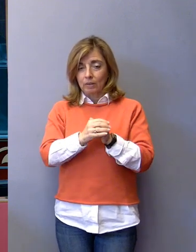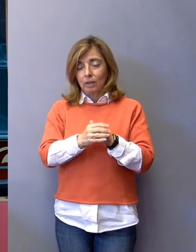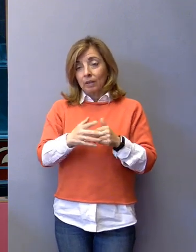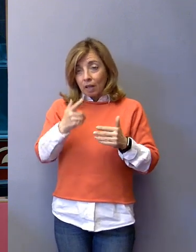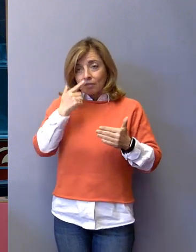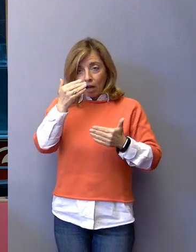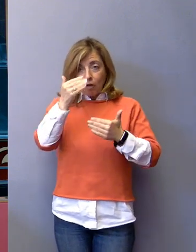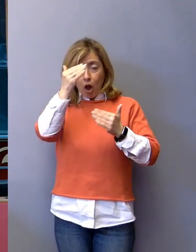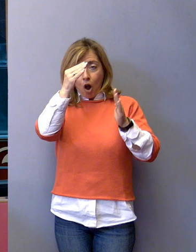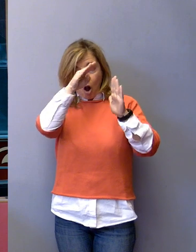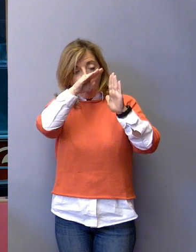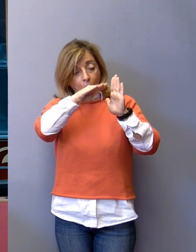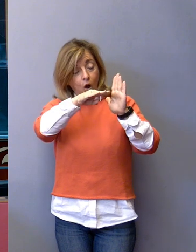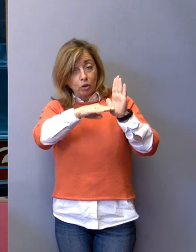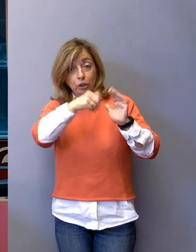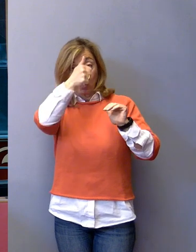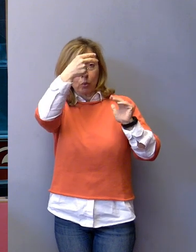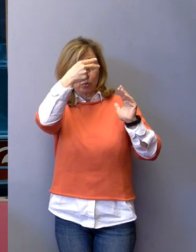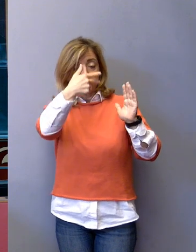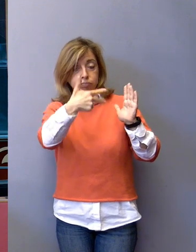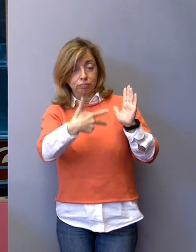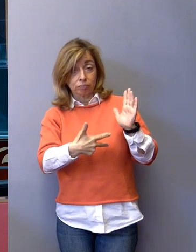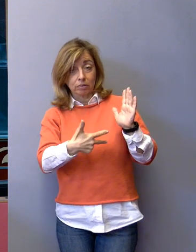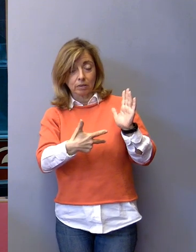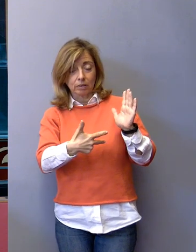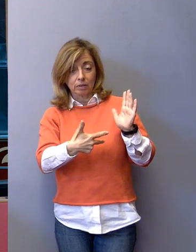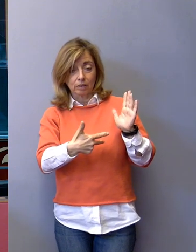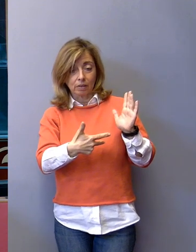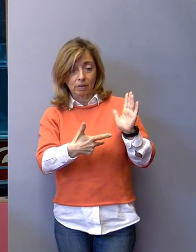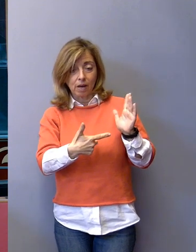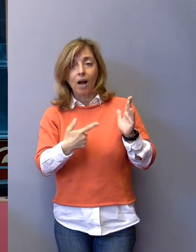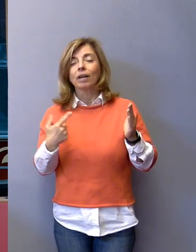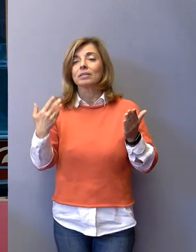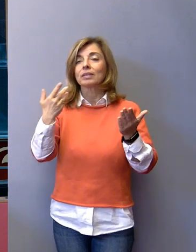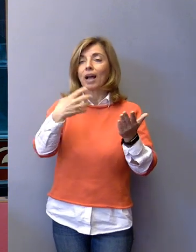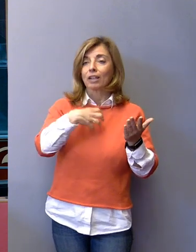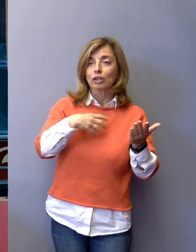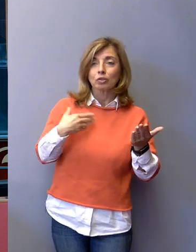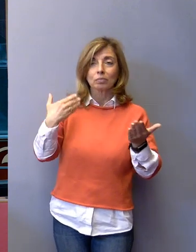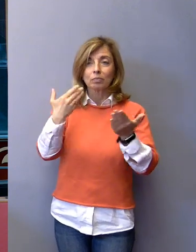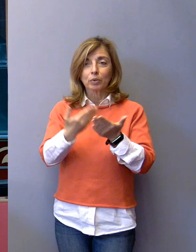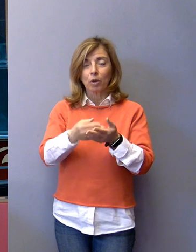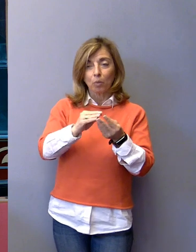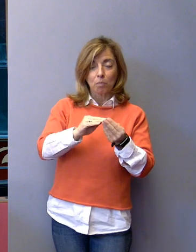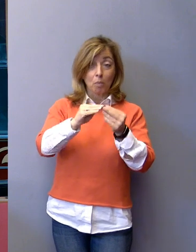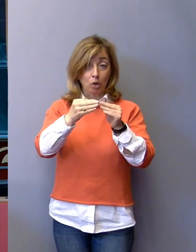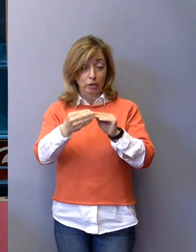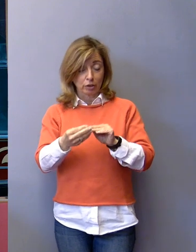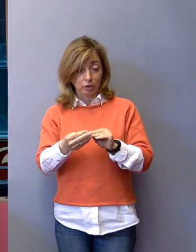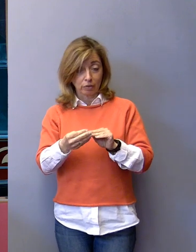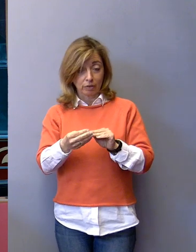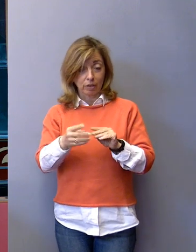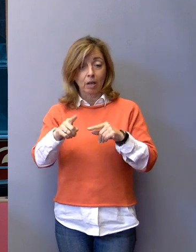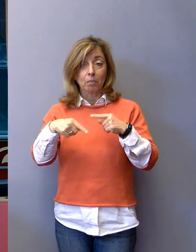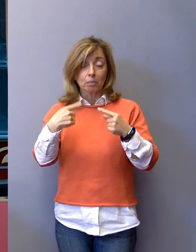due tre cioè in base anche alle modifiche diciamo proposte dall'assessore poi naturalmente mi